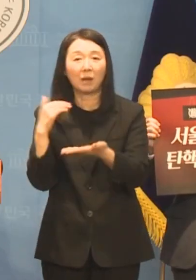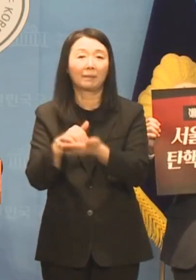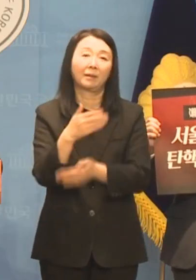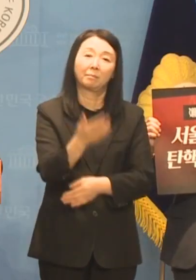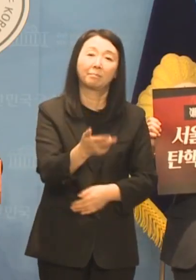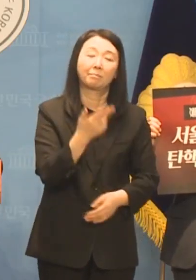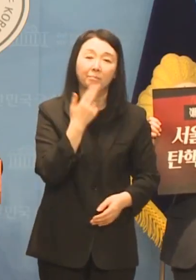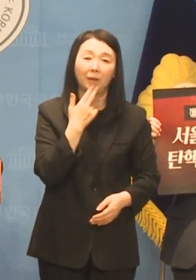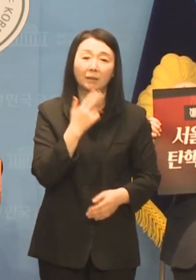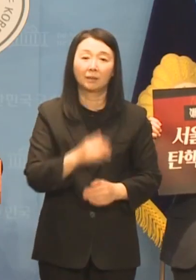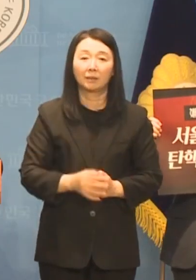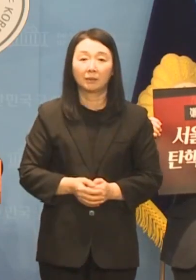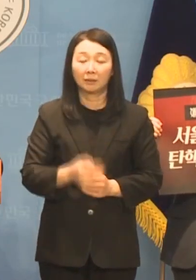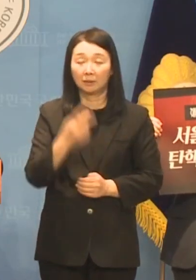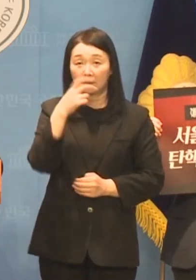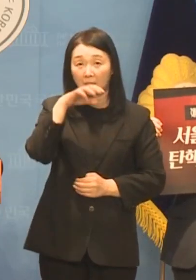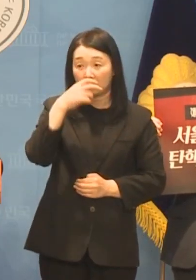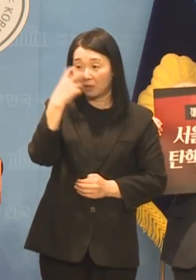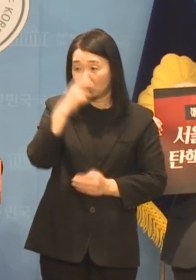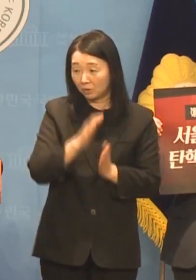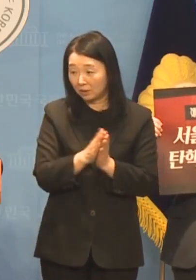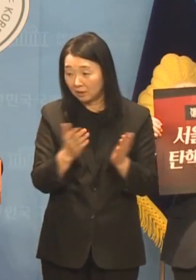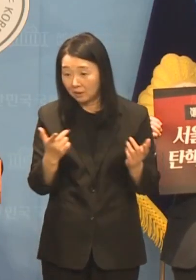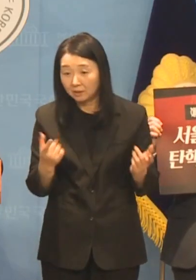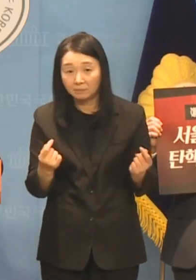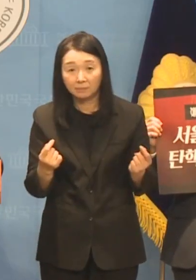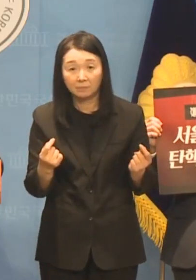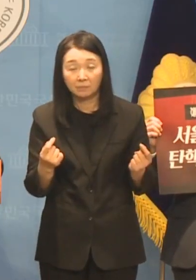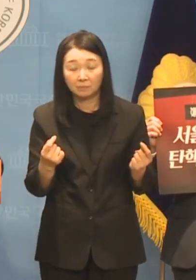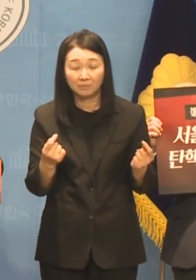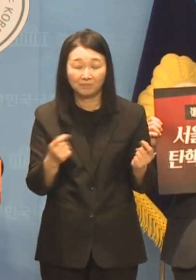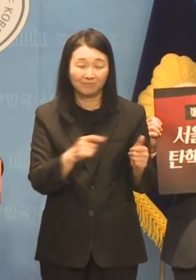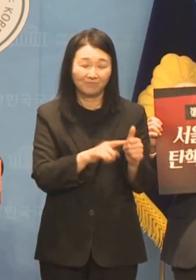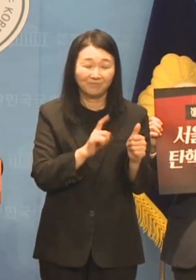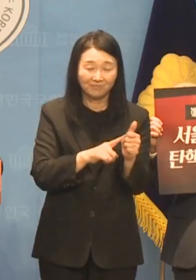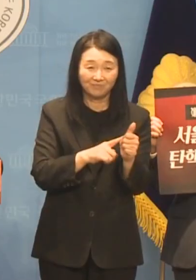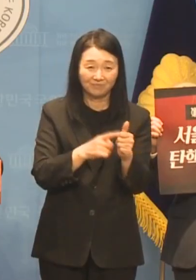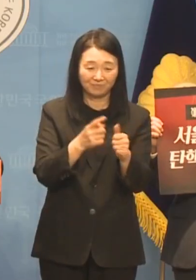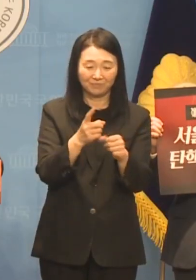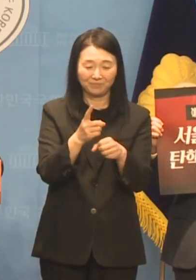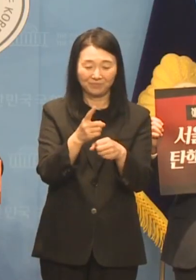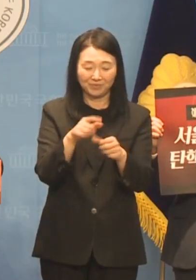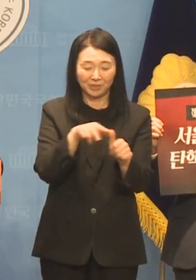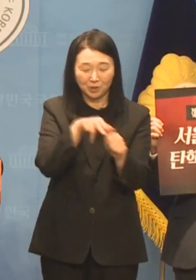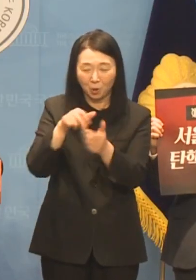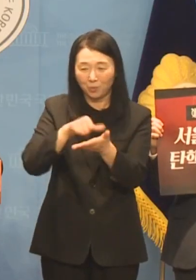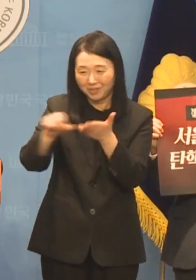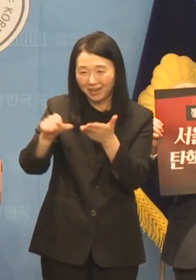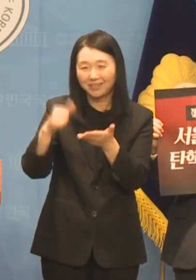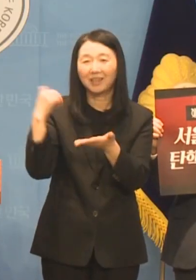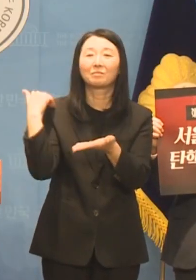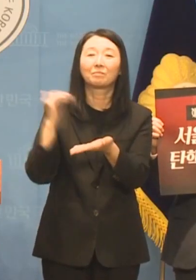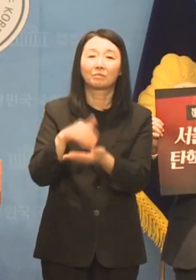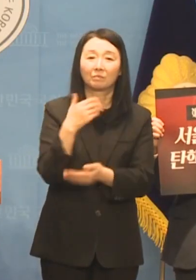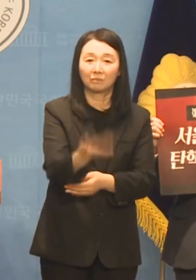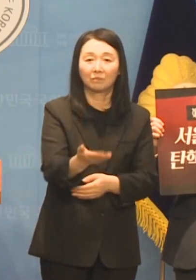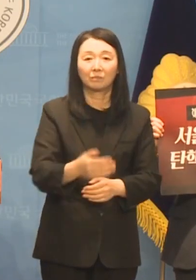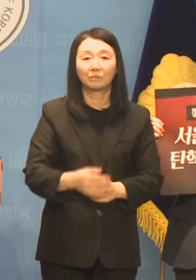않았습니다. 감사원의 조사가 시작되다 그는 데이터를 삭제한 후 제출하였습니다.